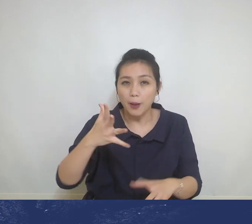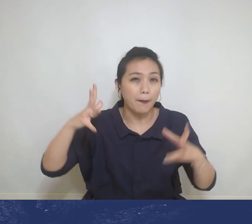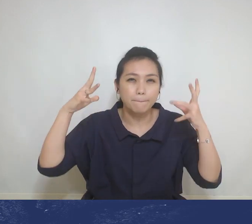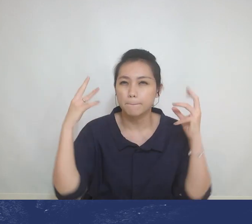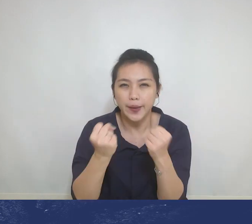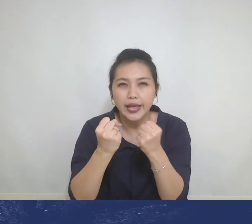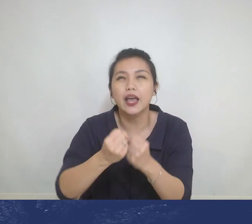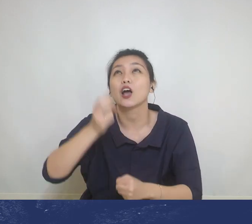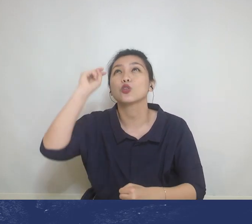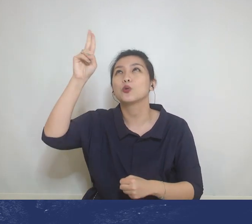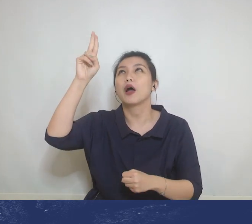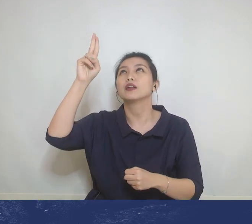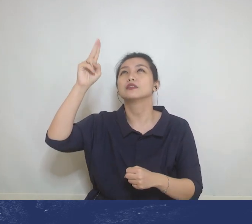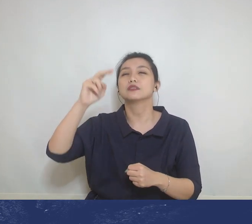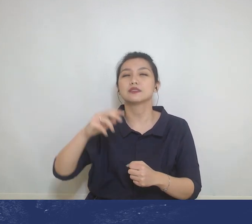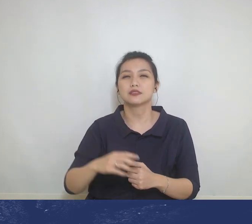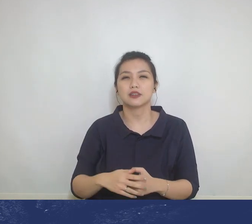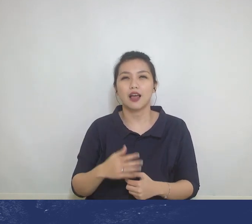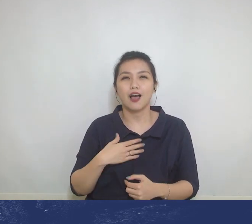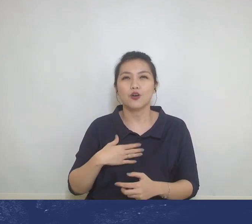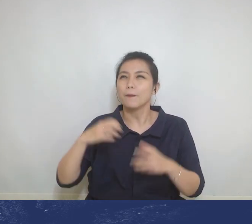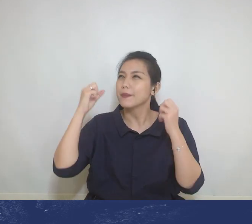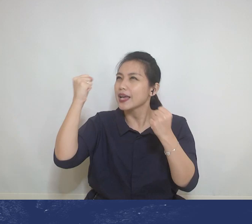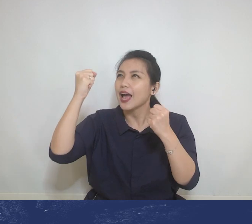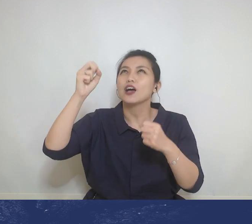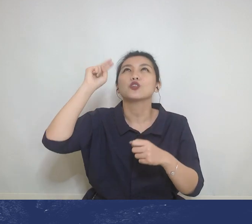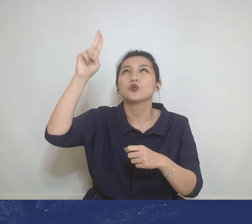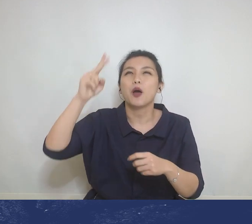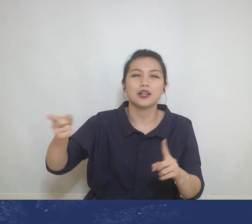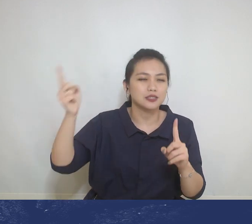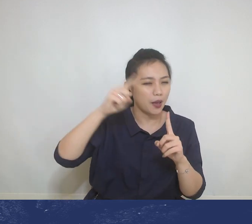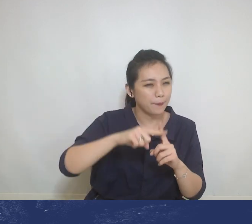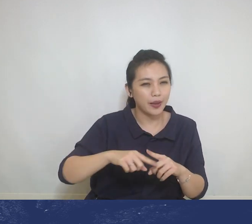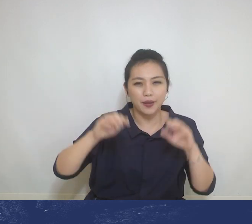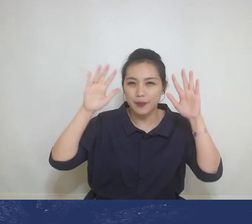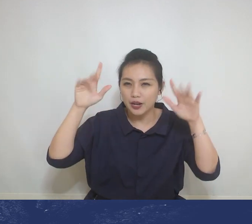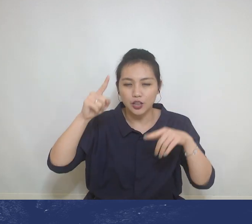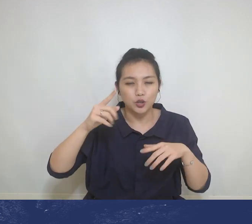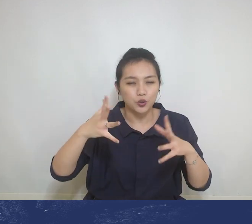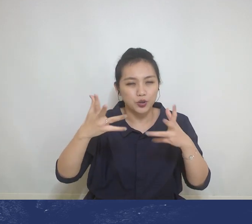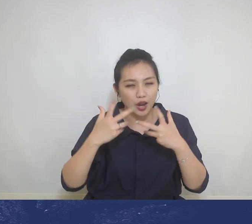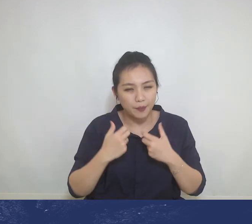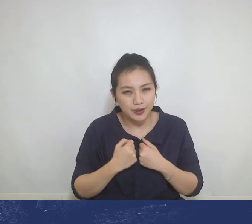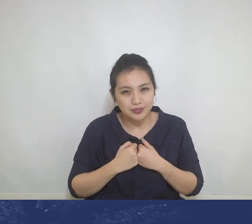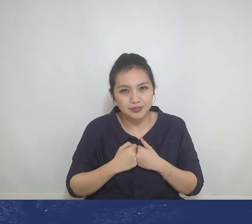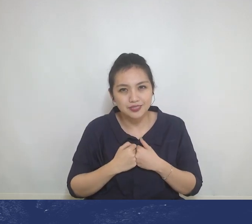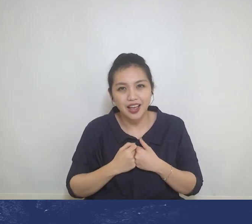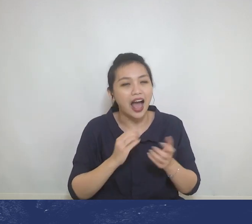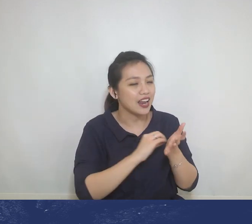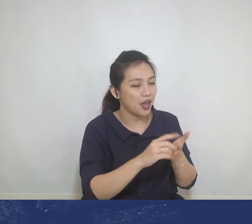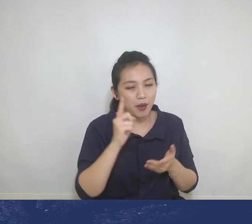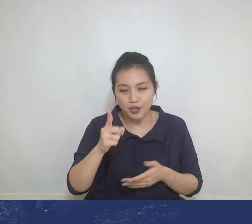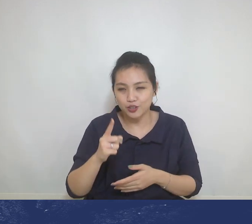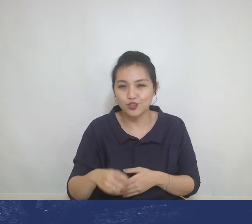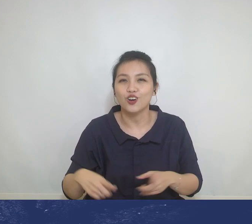Tuhan, dan kamu berkata, I will not let you go unless you bless me. Namamu diubah menjadi Yakub. Namamu